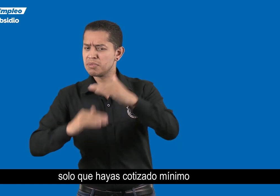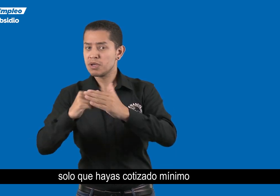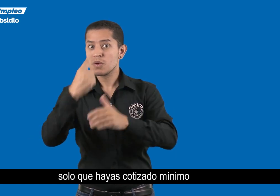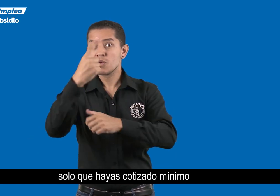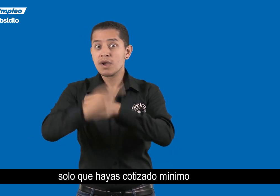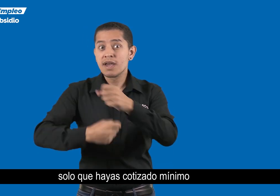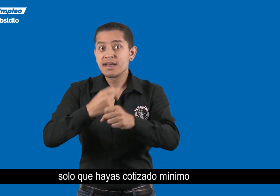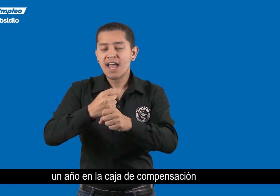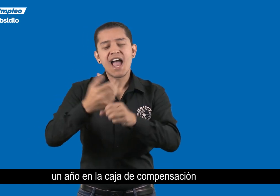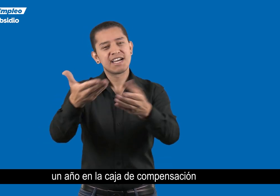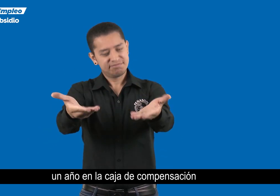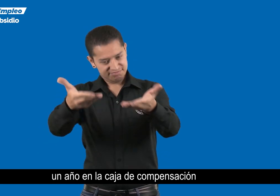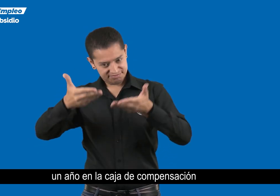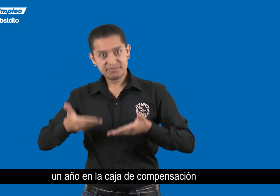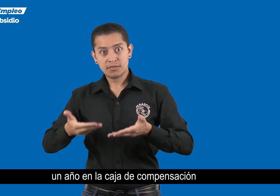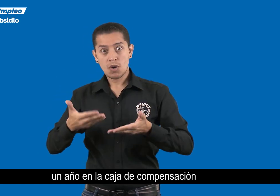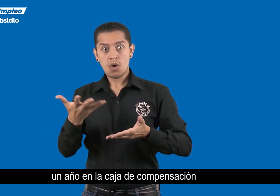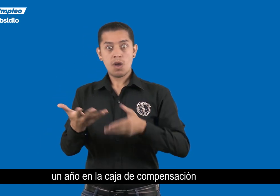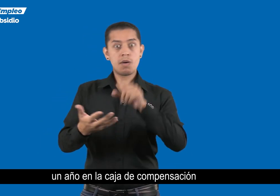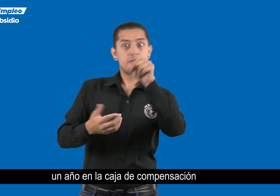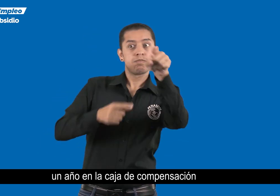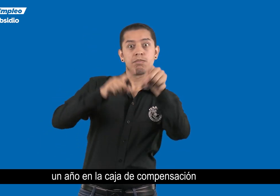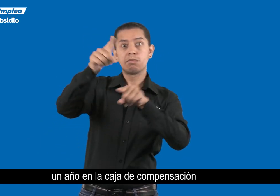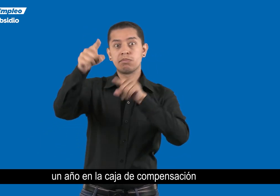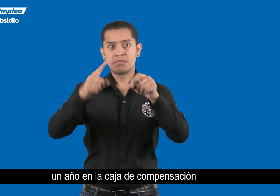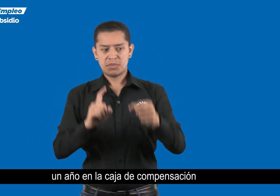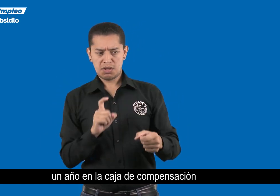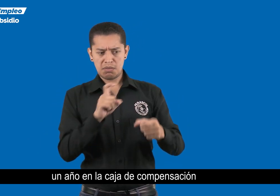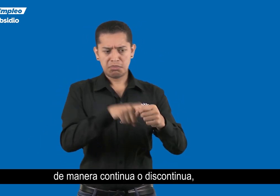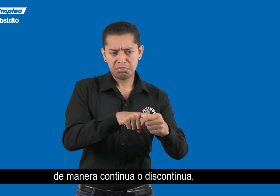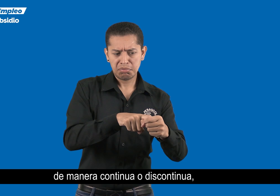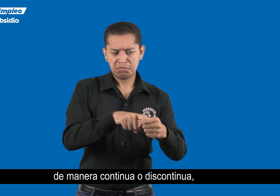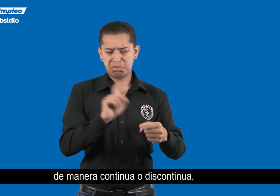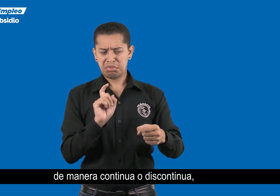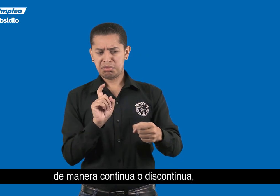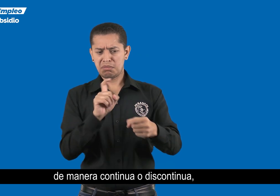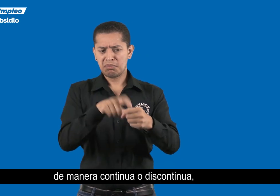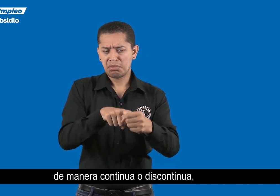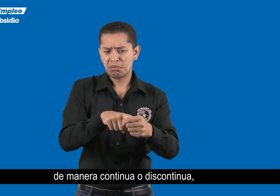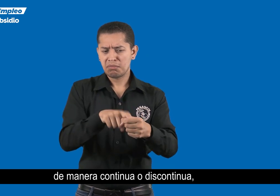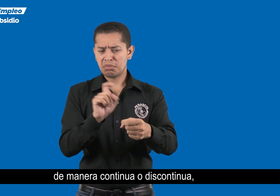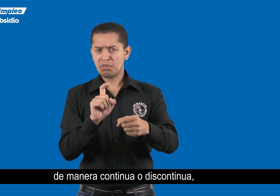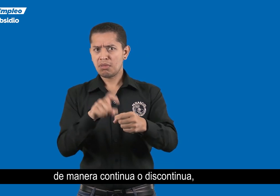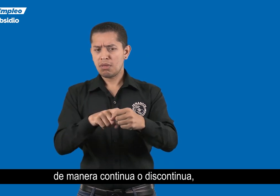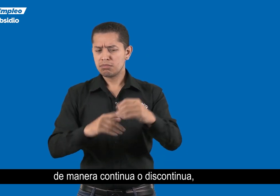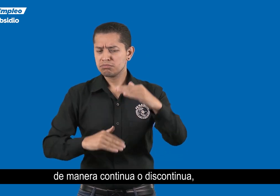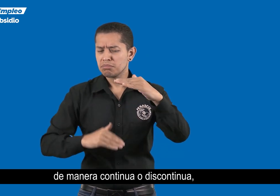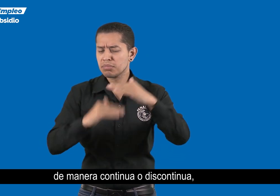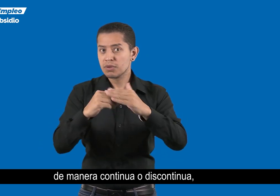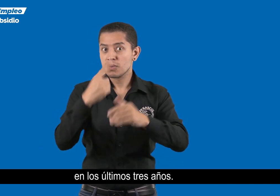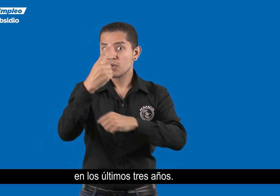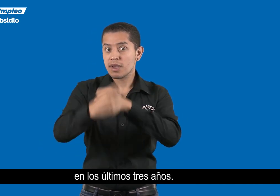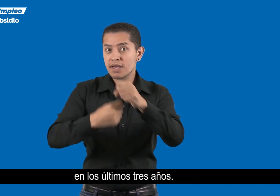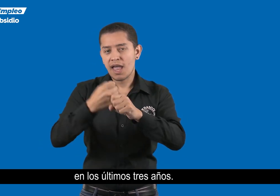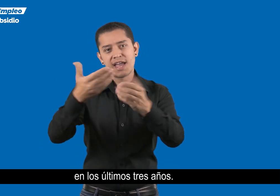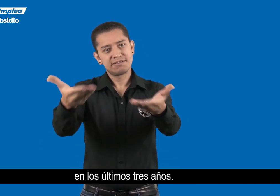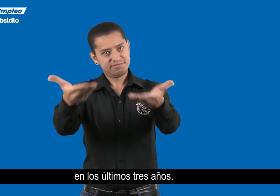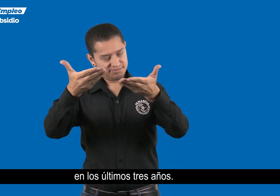mínimo un año en la caja de compensación, de manera continua o discontinua, en los últimos tres